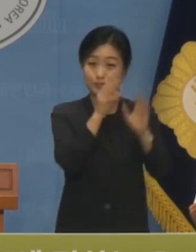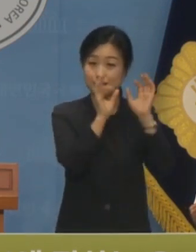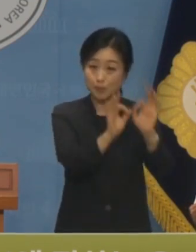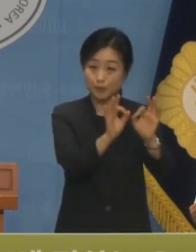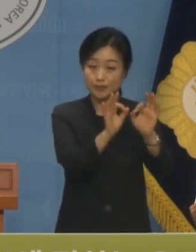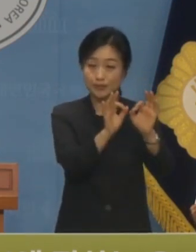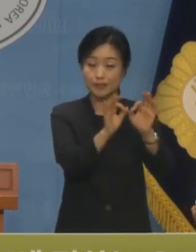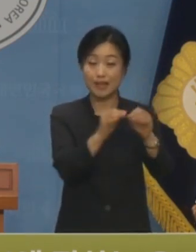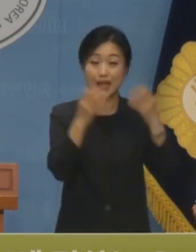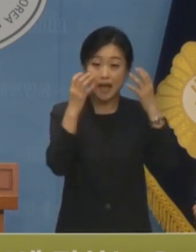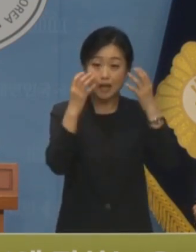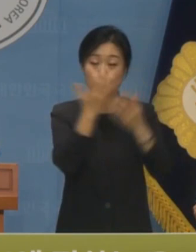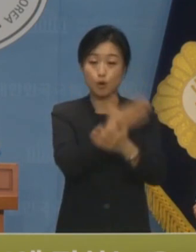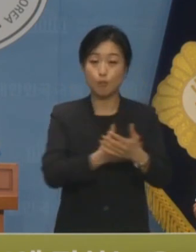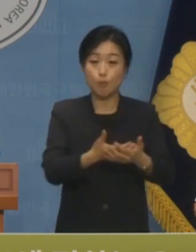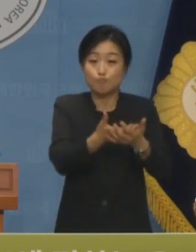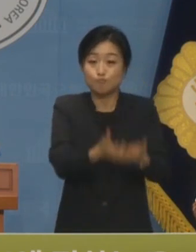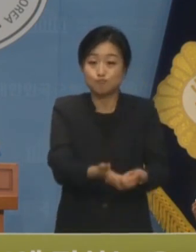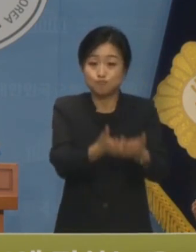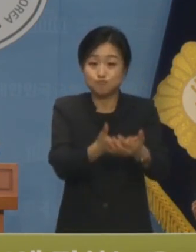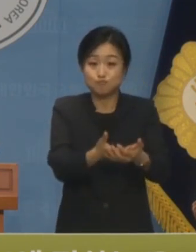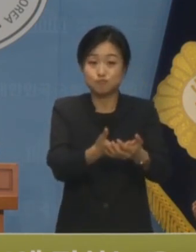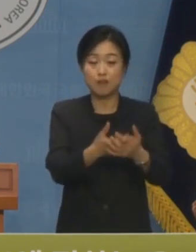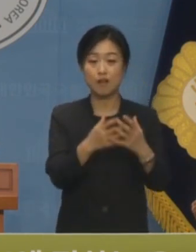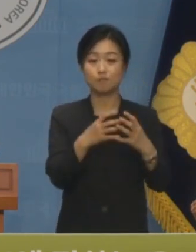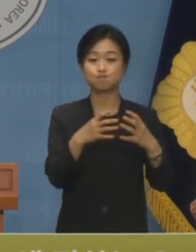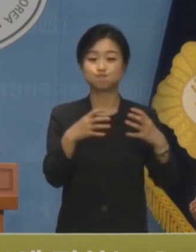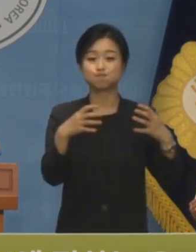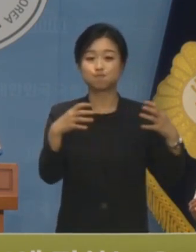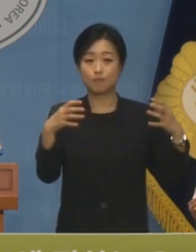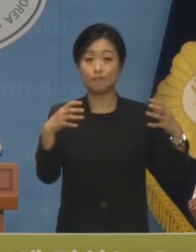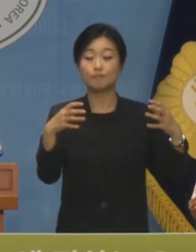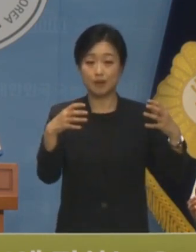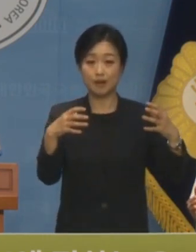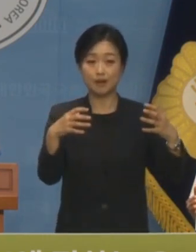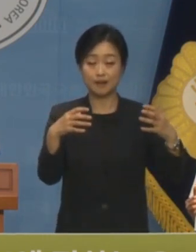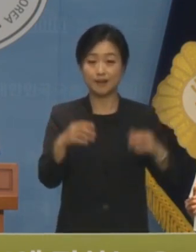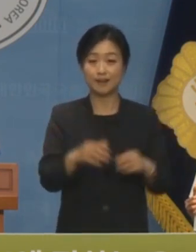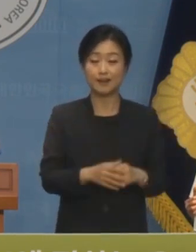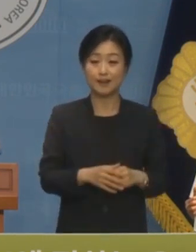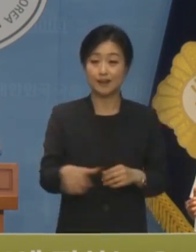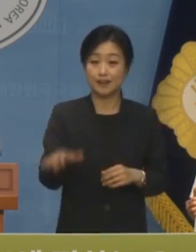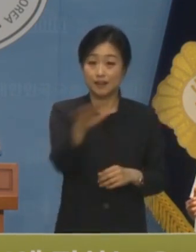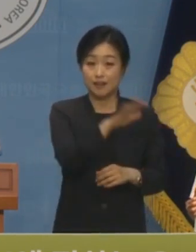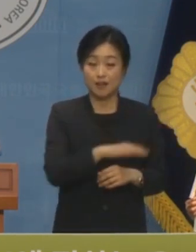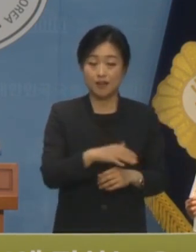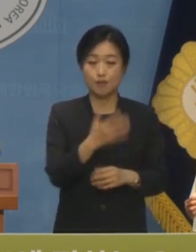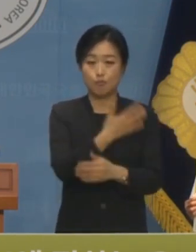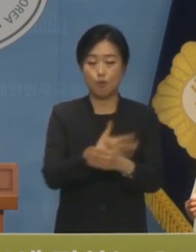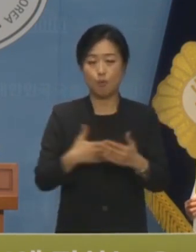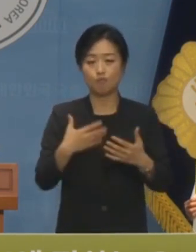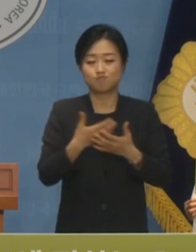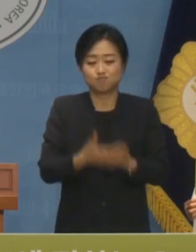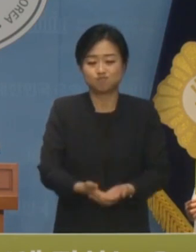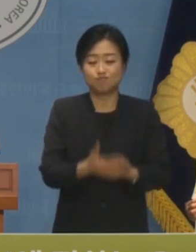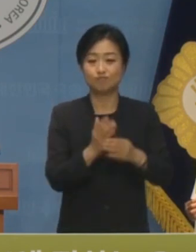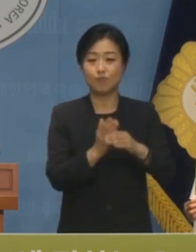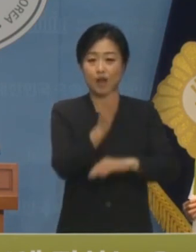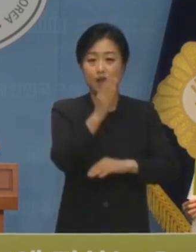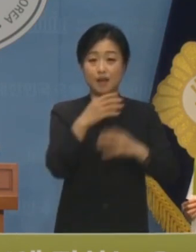따르면 아동의 체중이 점점 증가하면서 전 연령대에서 과체중,